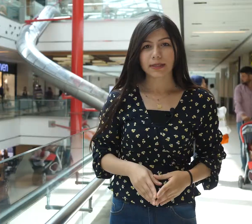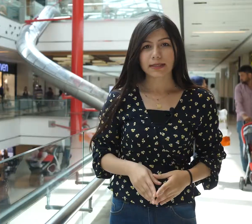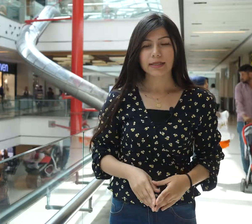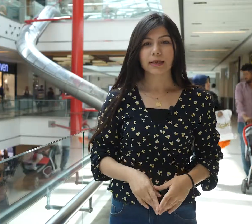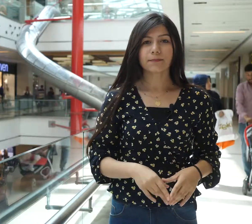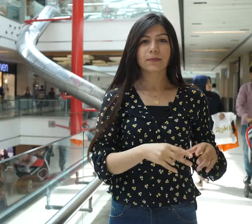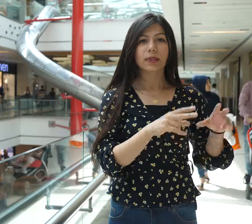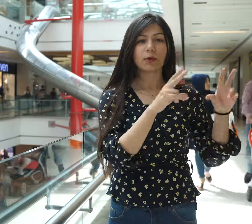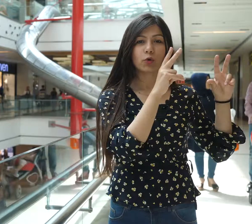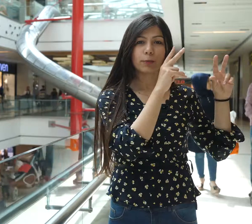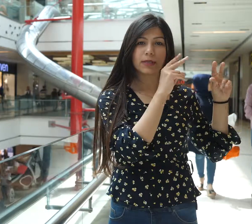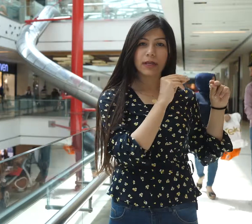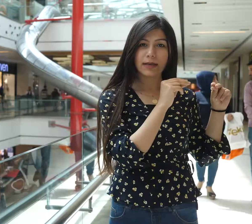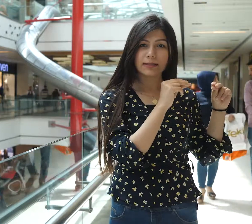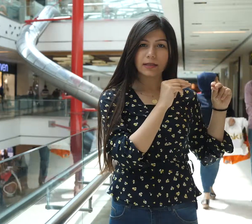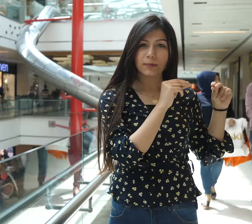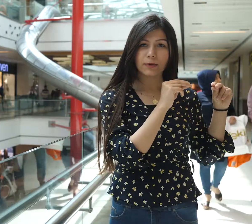ise uyuma işaretini yapıp